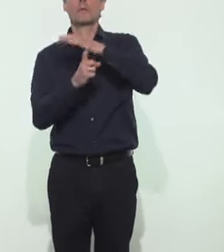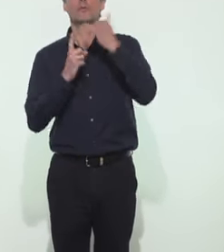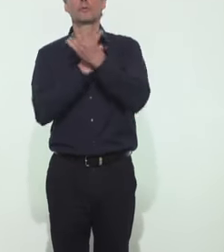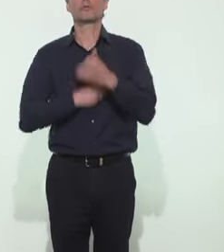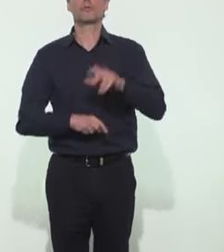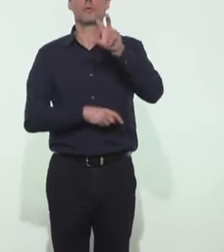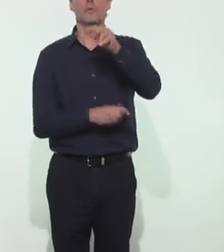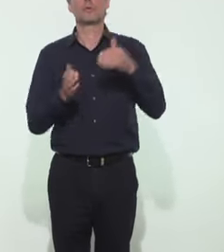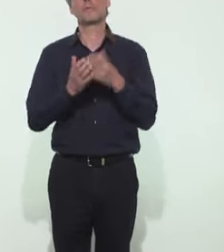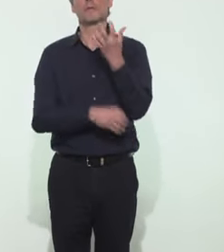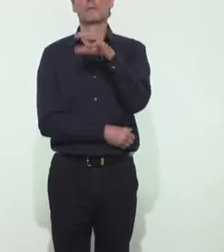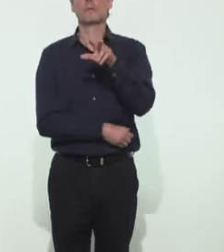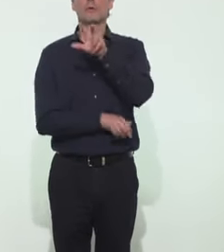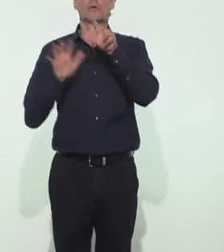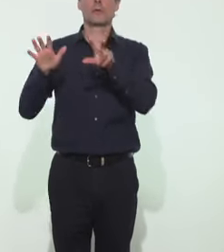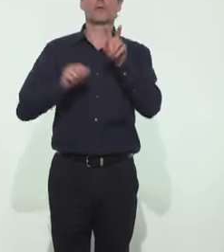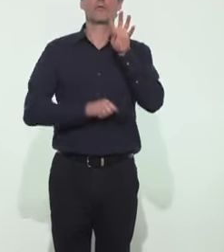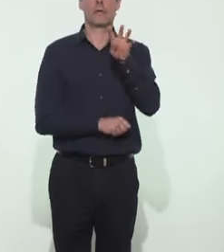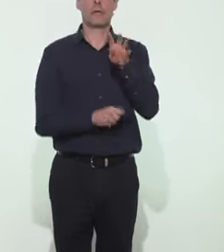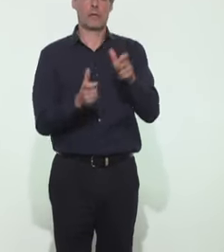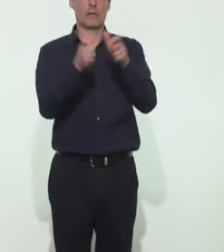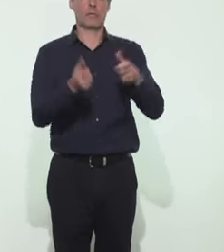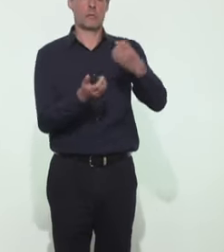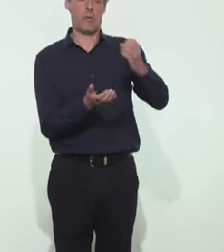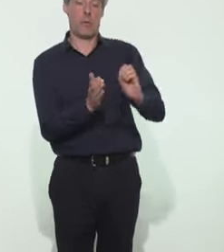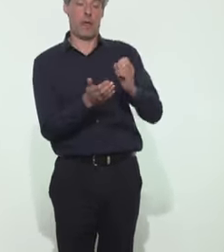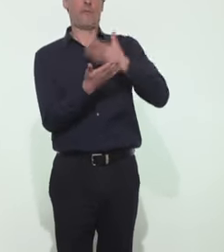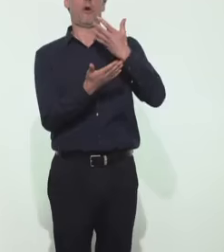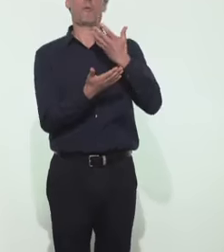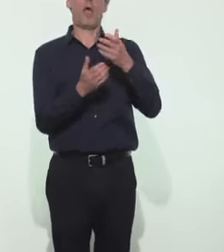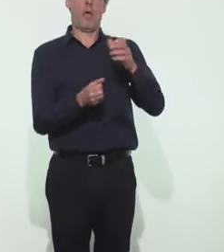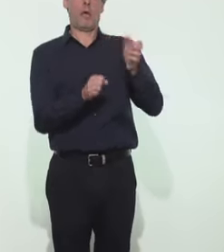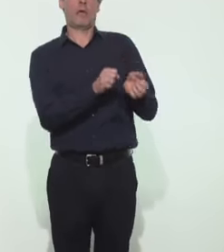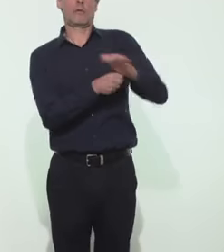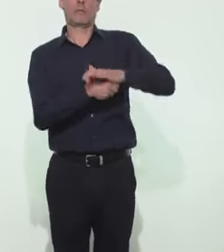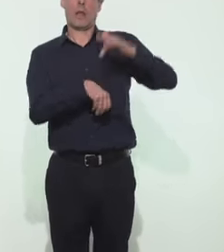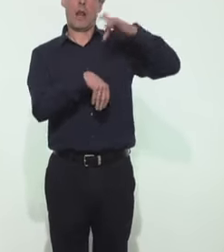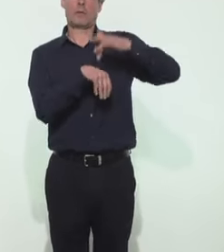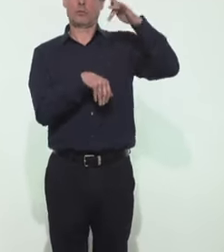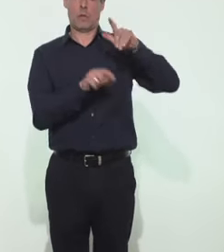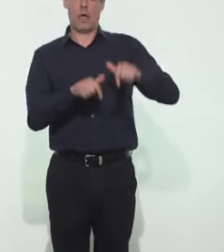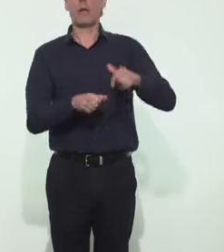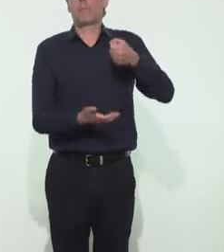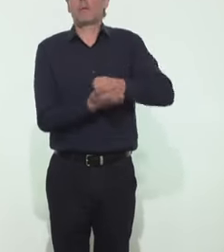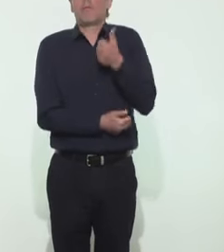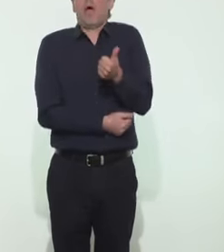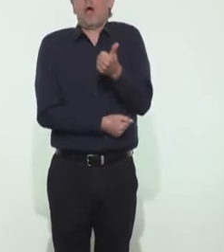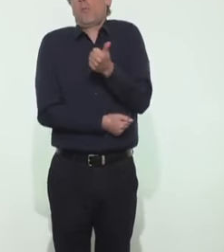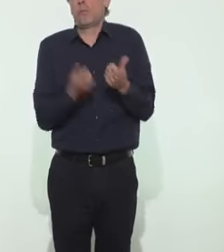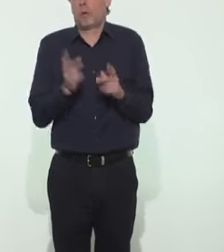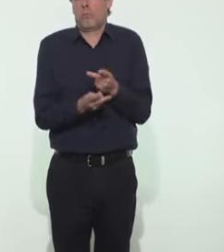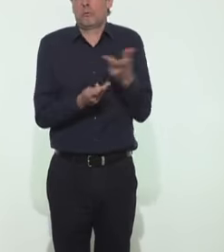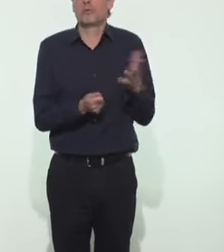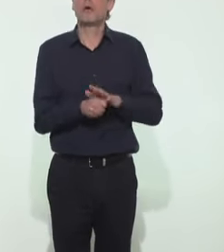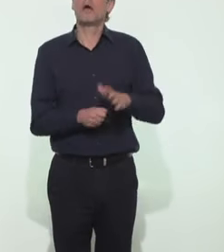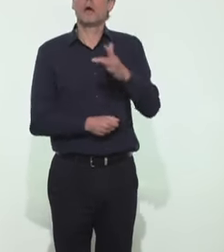3584 établissements ont signalé un épisode concernant un ou plusieurs cas d'infections à cauville 19 il le signale